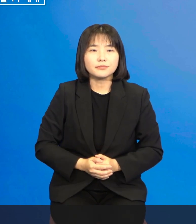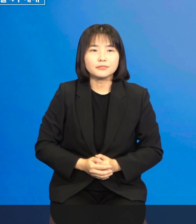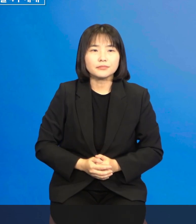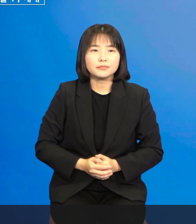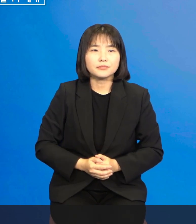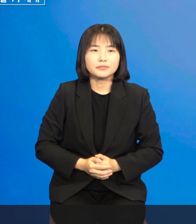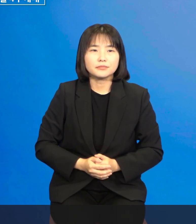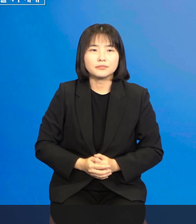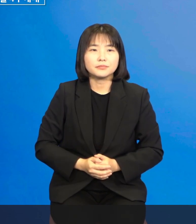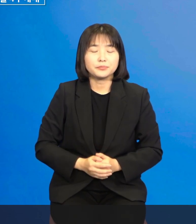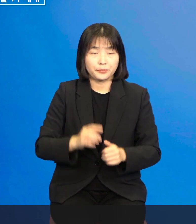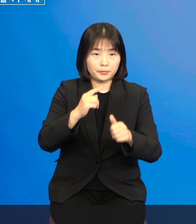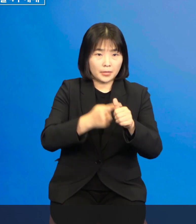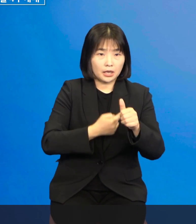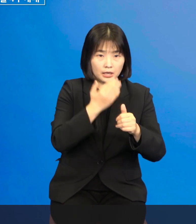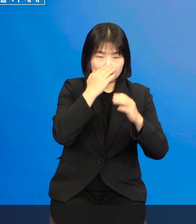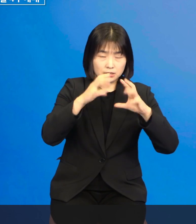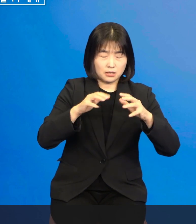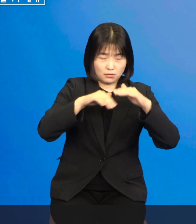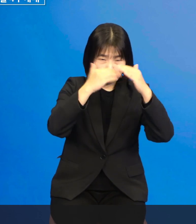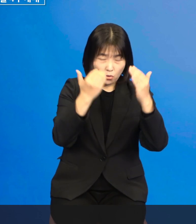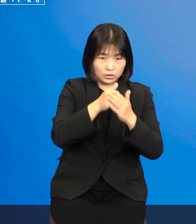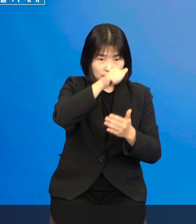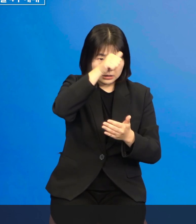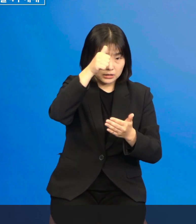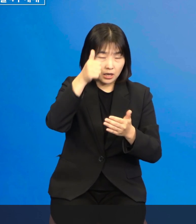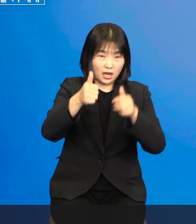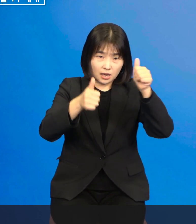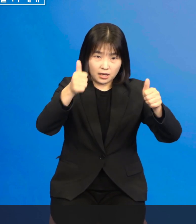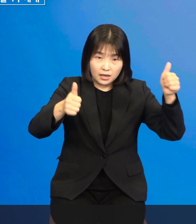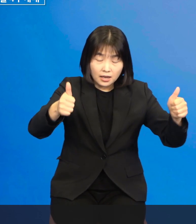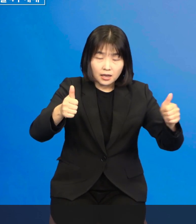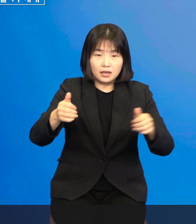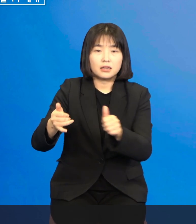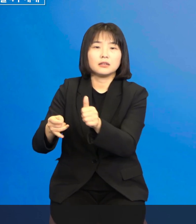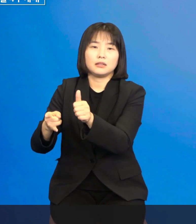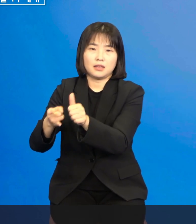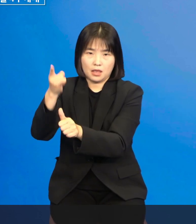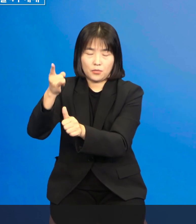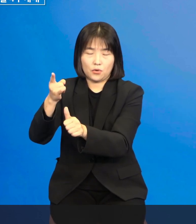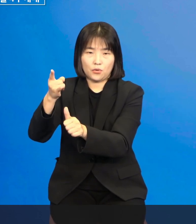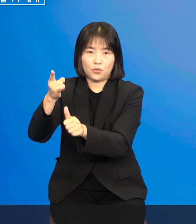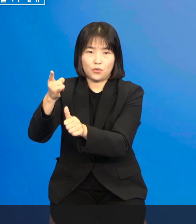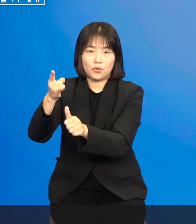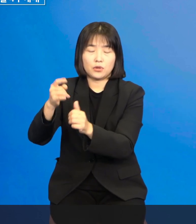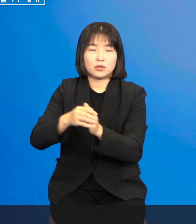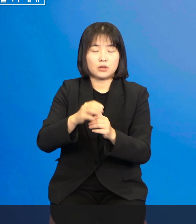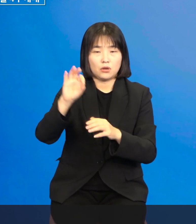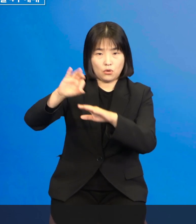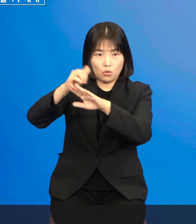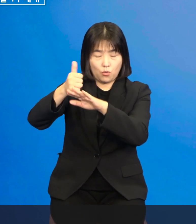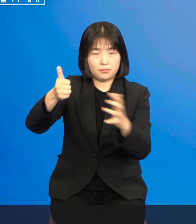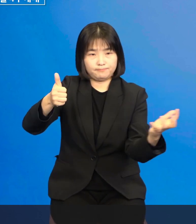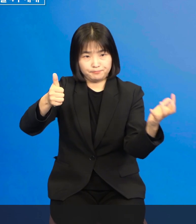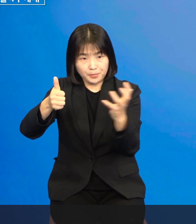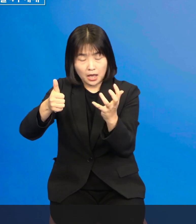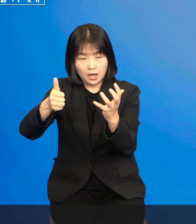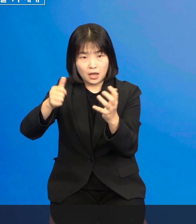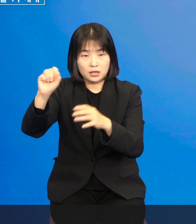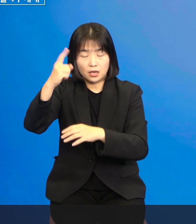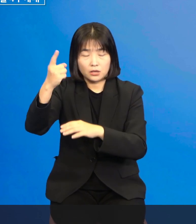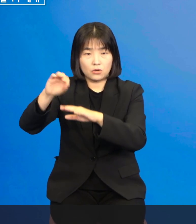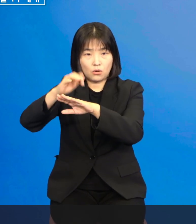말씀하신 것입니다. 그리하여 이스라엘의 모든 장로가 헤브론으로 왕을 찾아오니 다윗